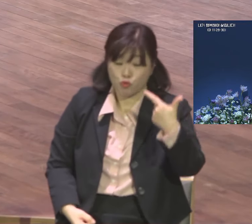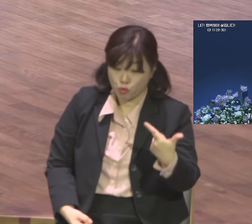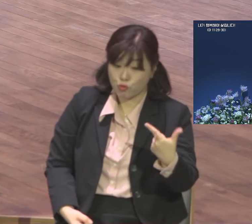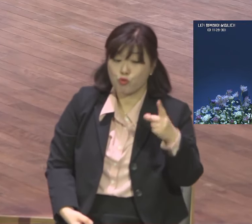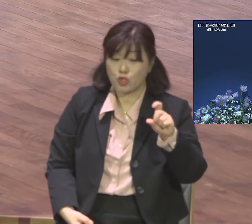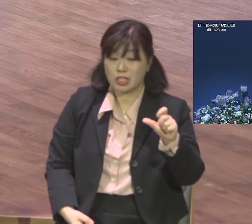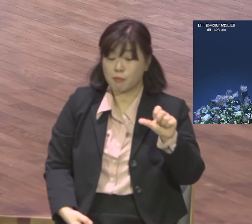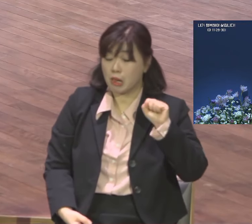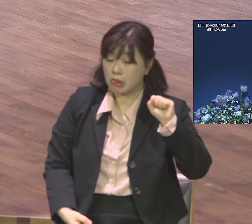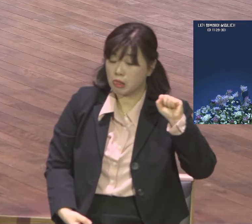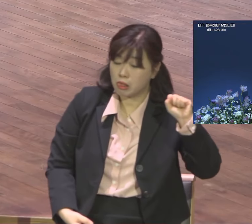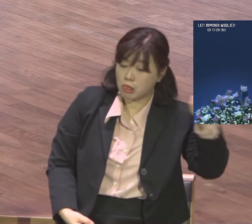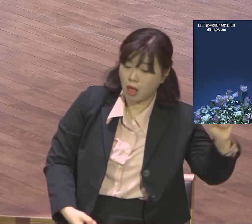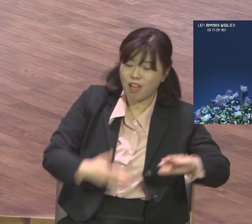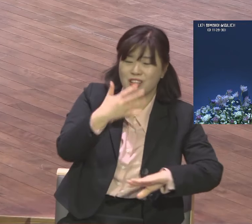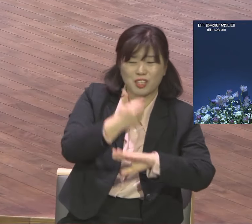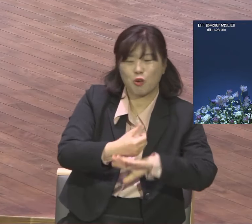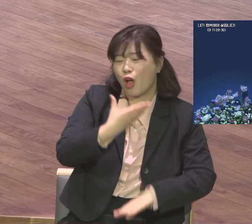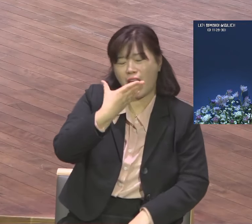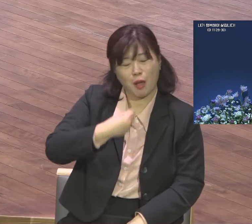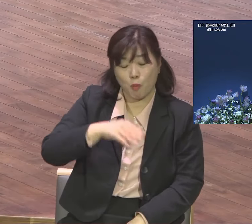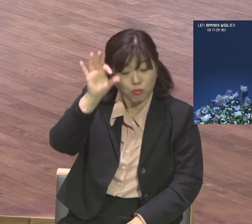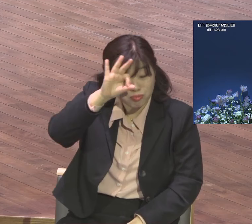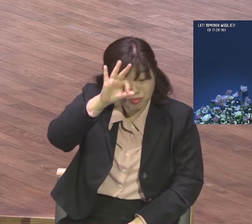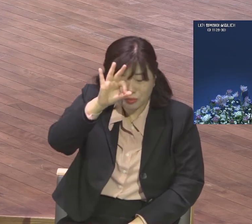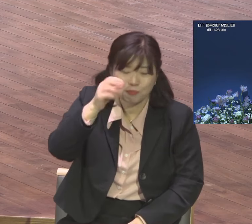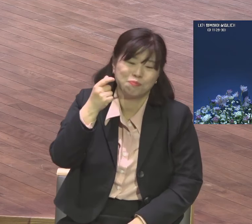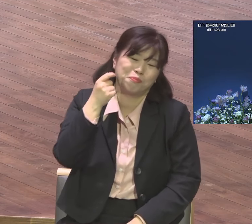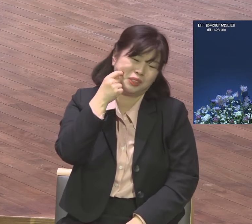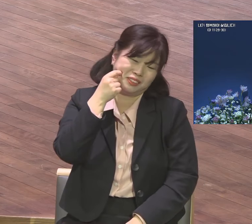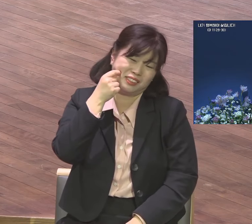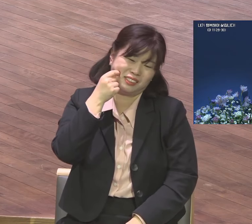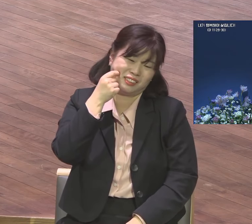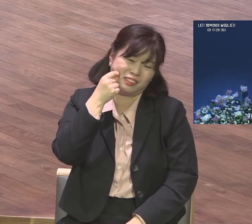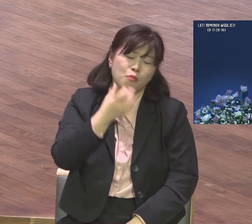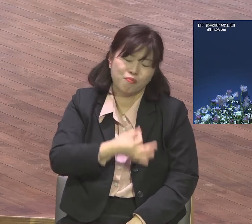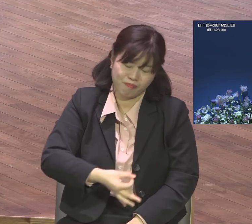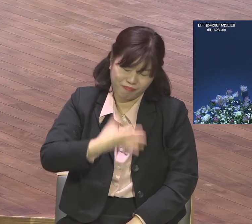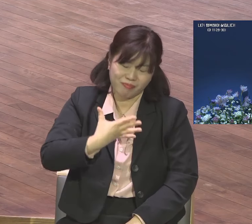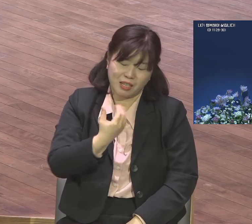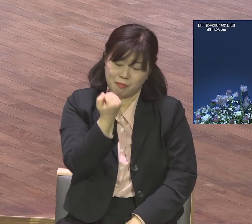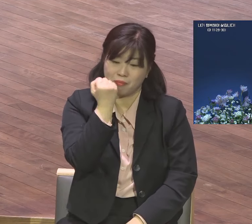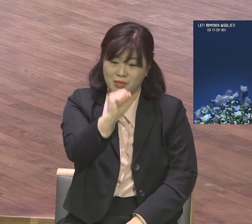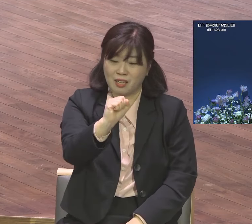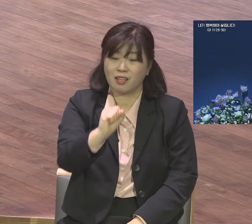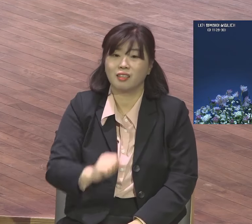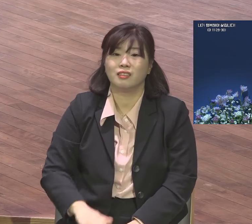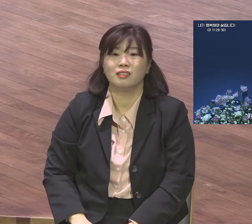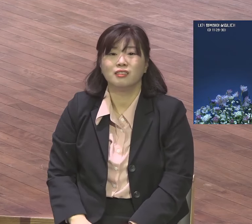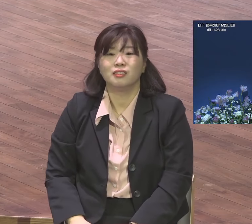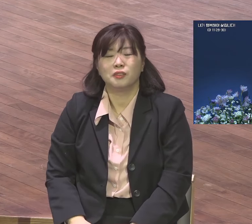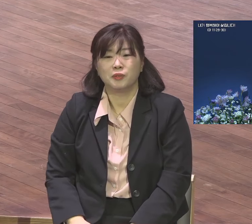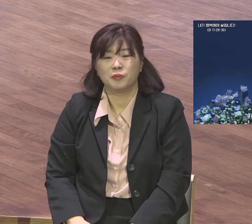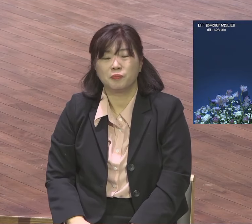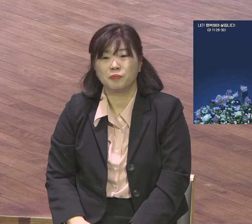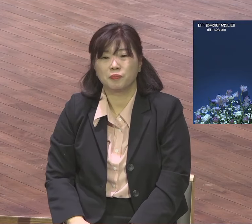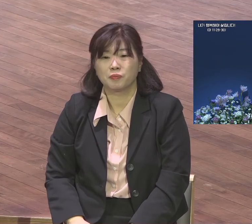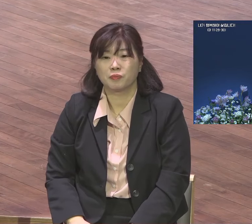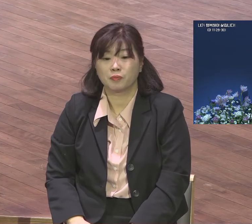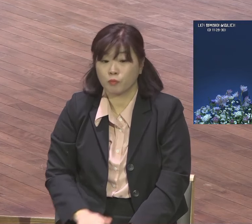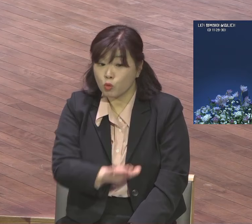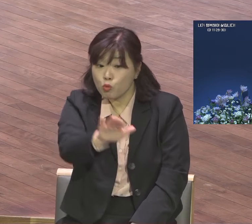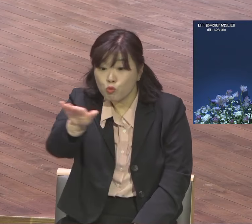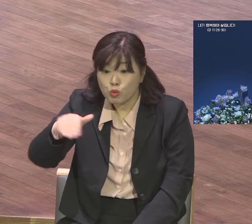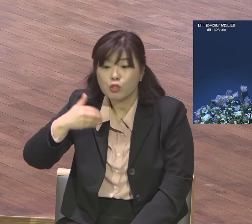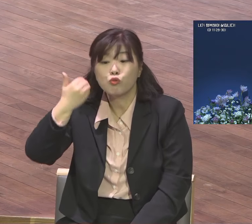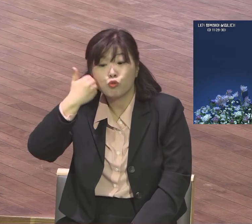수가 없습니다. 그것을 기준으로 삼으면 행복할 수가 없는 것입니다. 그래서 우리는 영원한